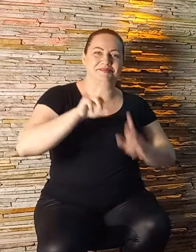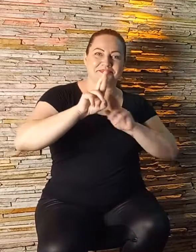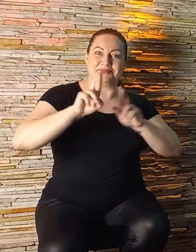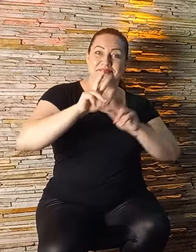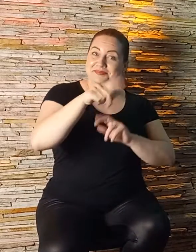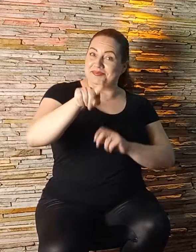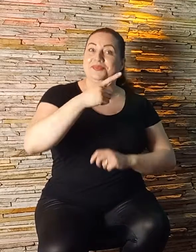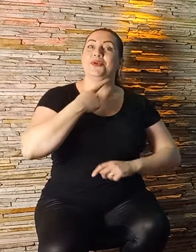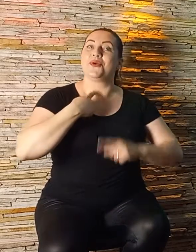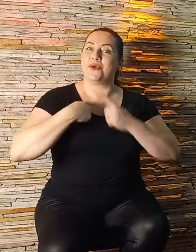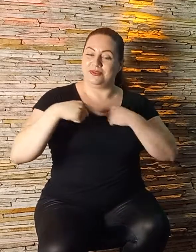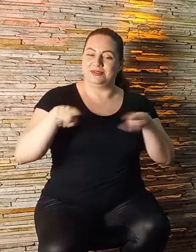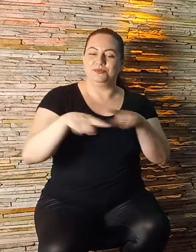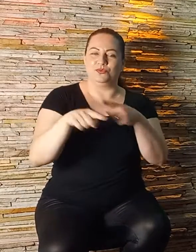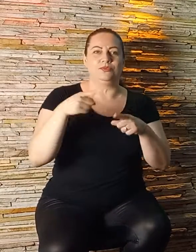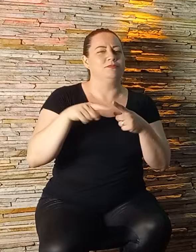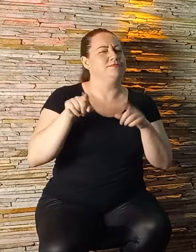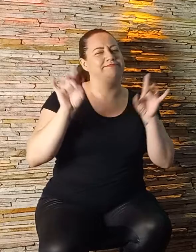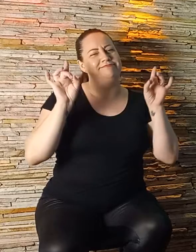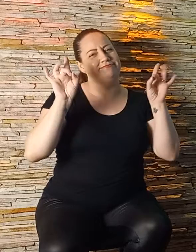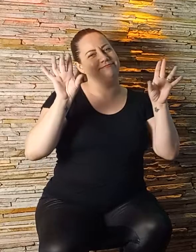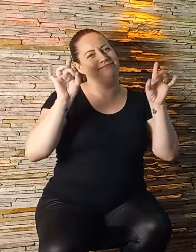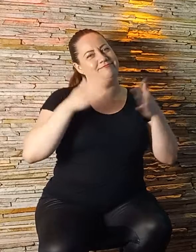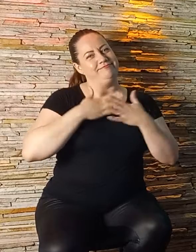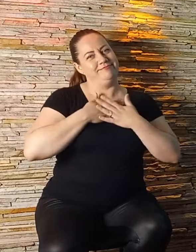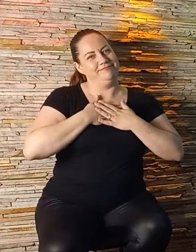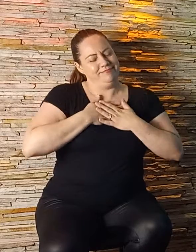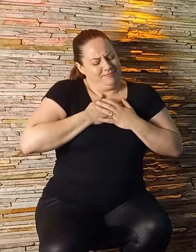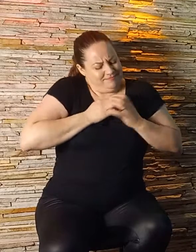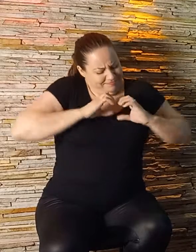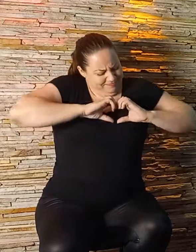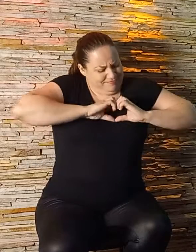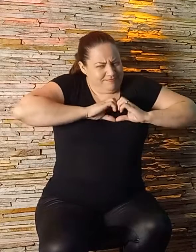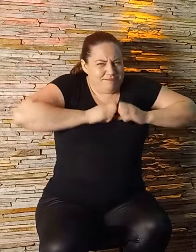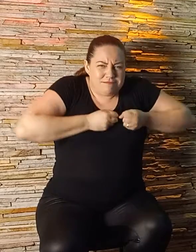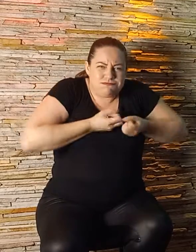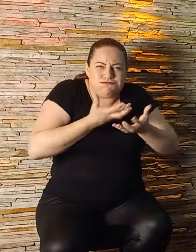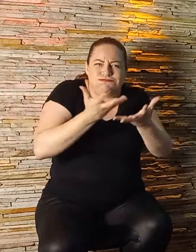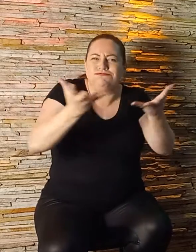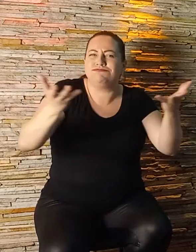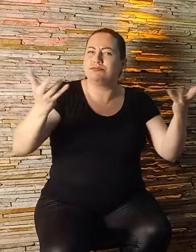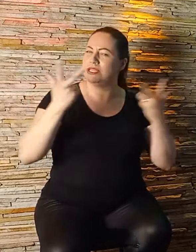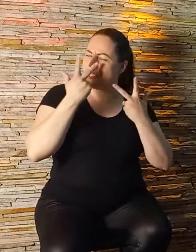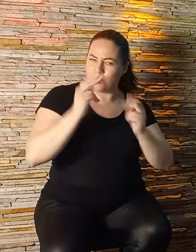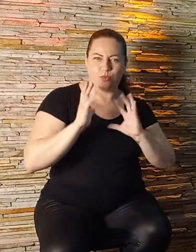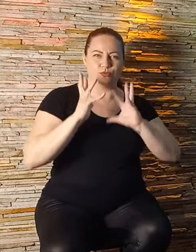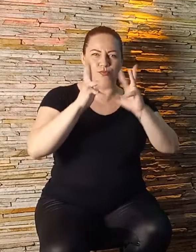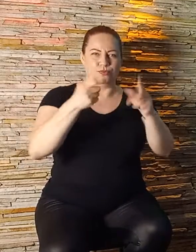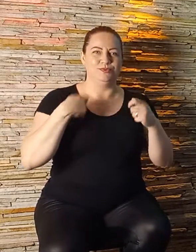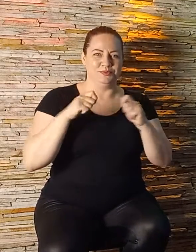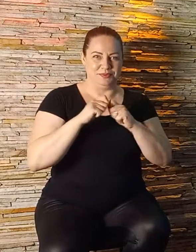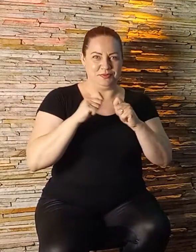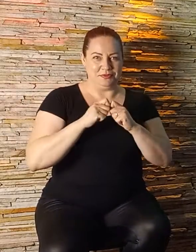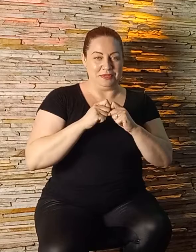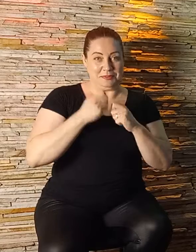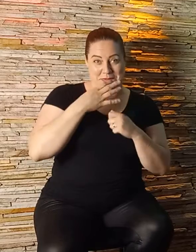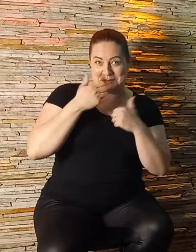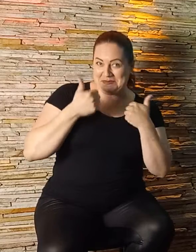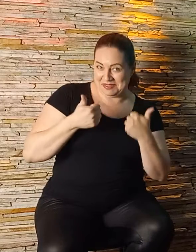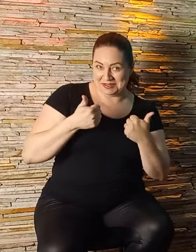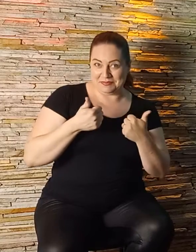espero que vocês gostem desse assunto que ele é muito especial para mim porque veio do fundo do meu coração assim como todas as coisas que eu faço tá bem